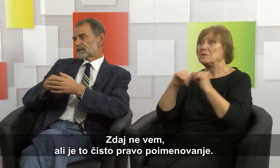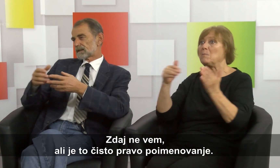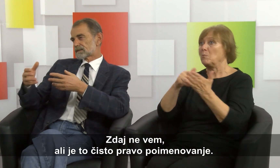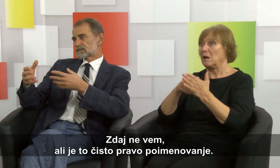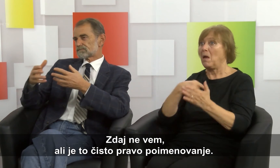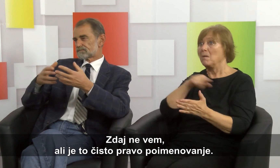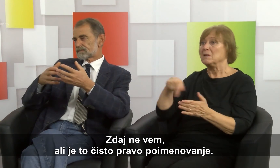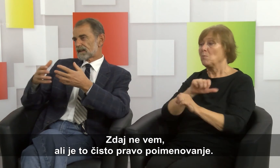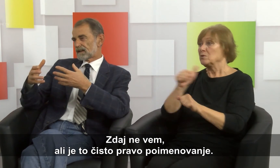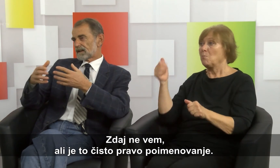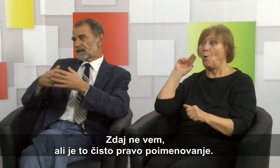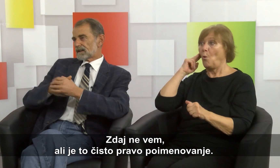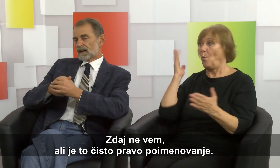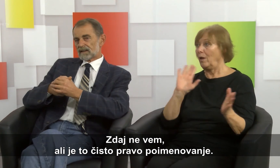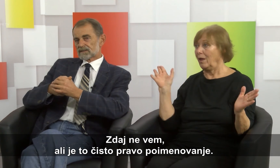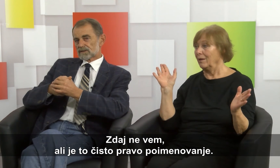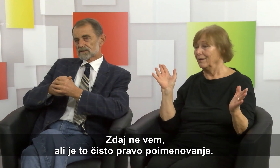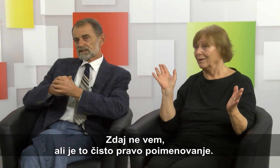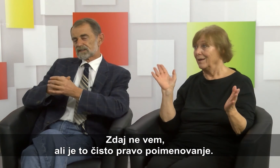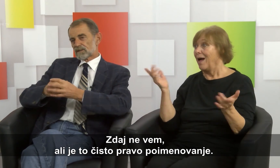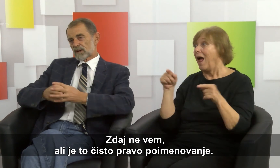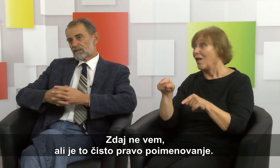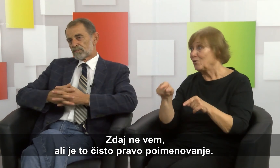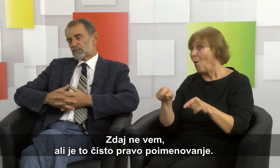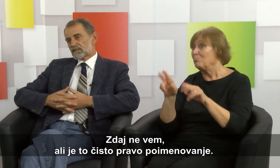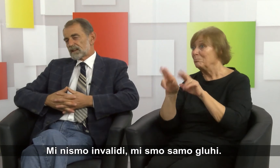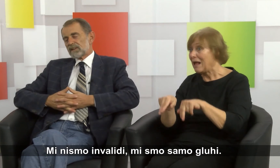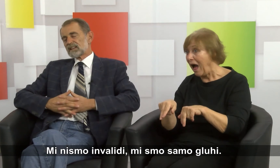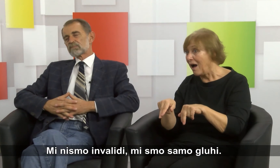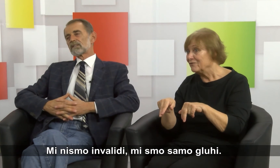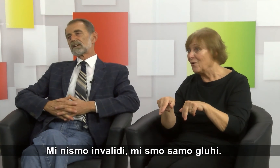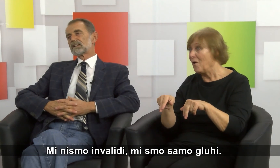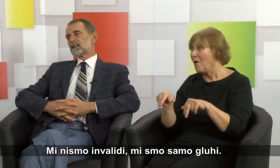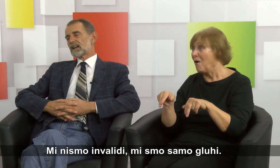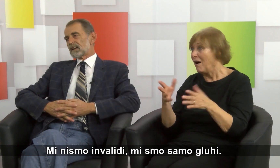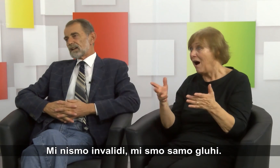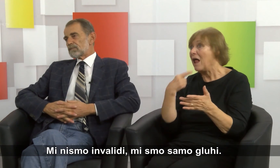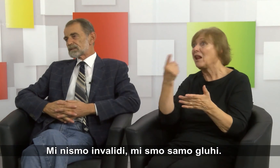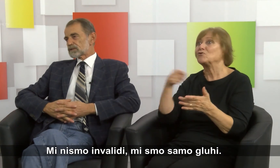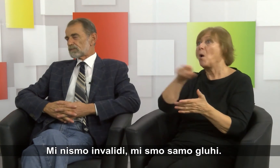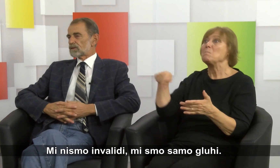Zdaj, ne, a je to zdaj čisto pravo poimenovanje? Mi nismo invalidi, ne, mi smo samo